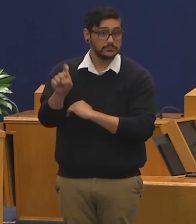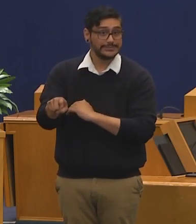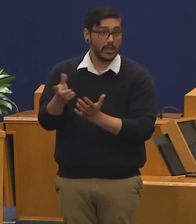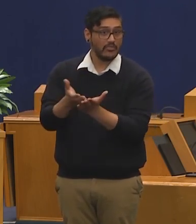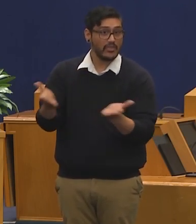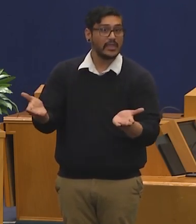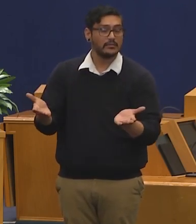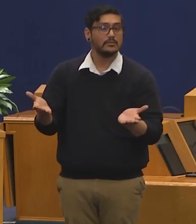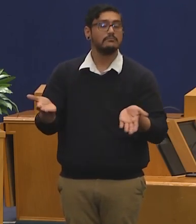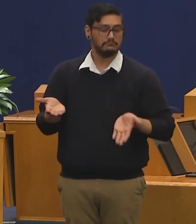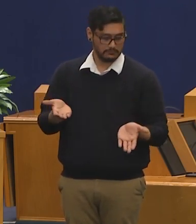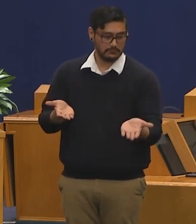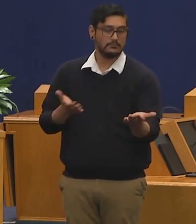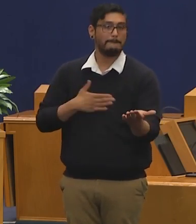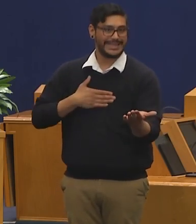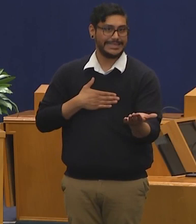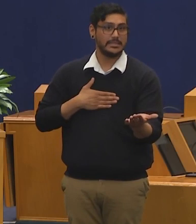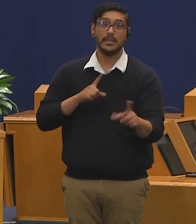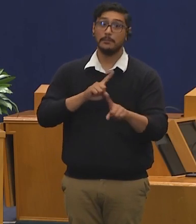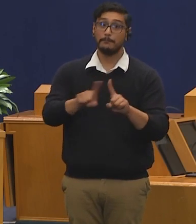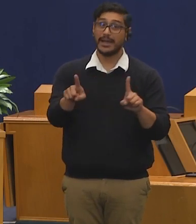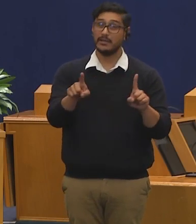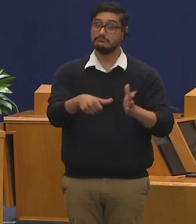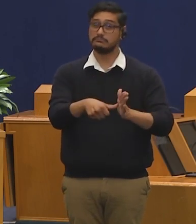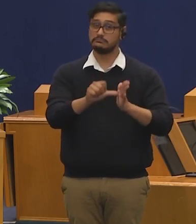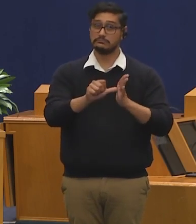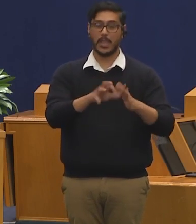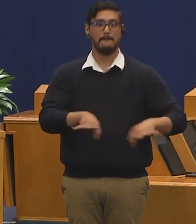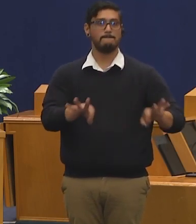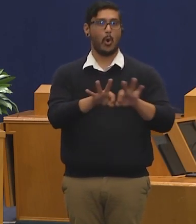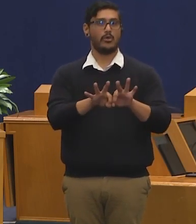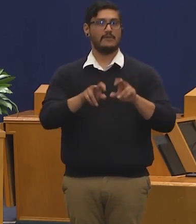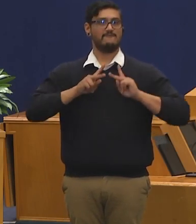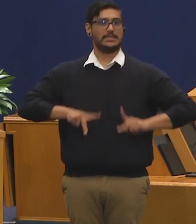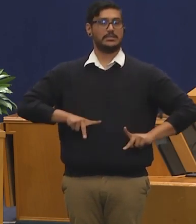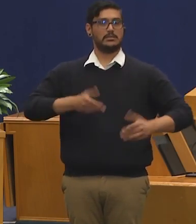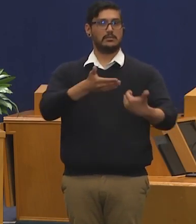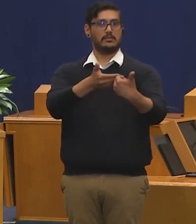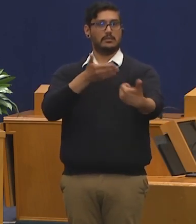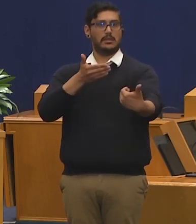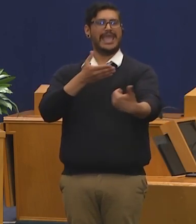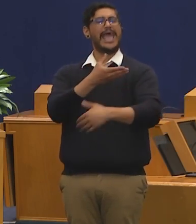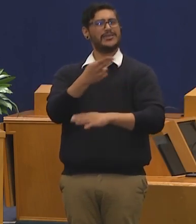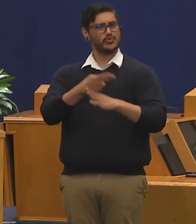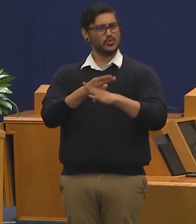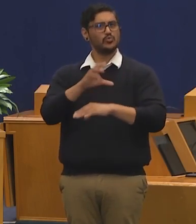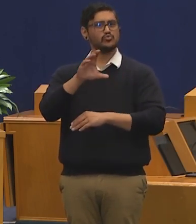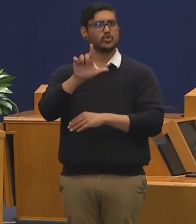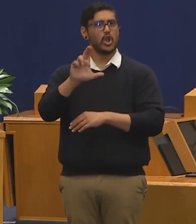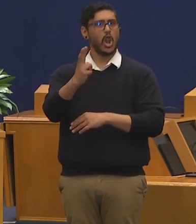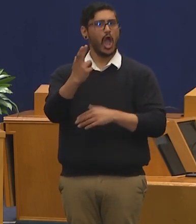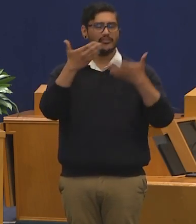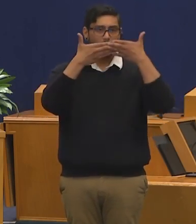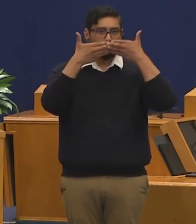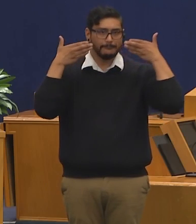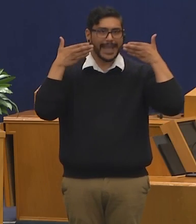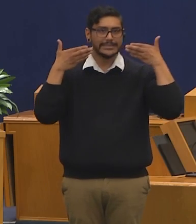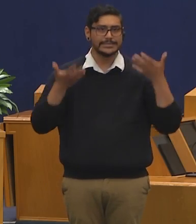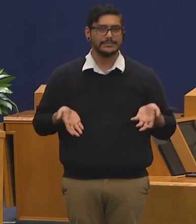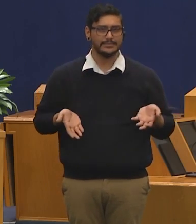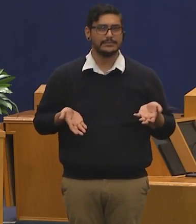cuando practicamos distanciamiento físico y usemos una máscara de tela para la cara.